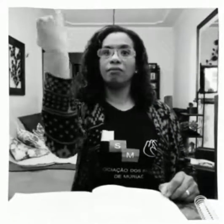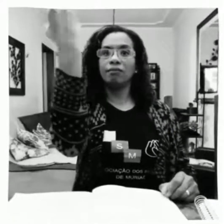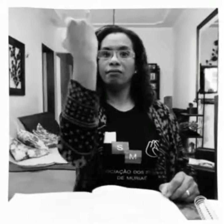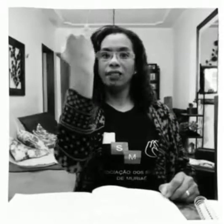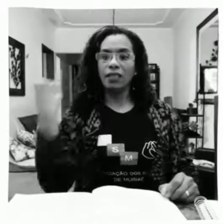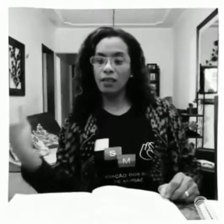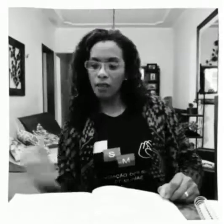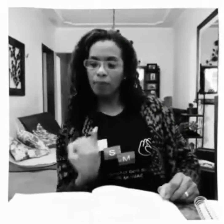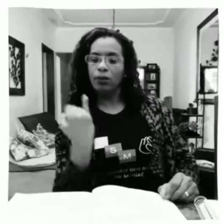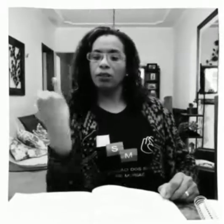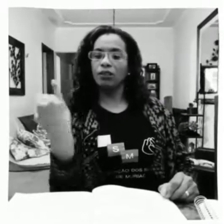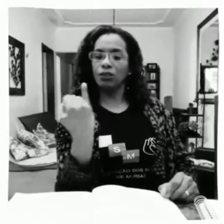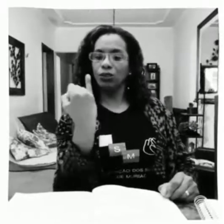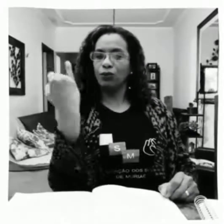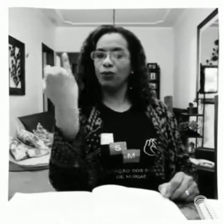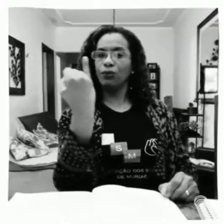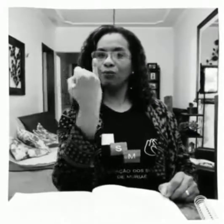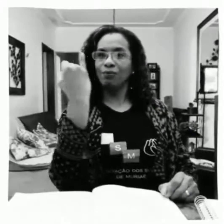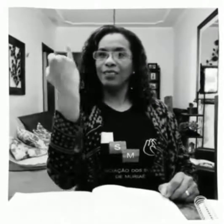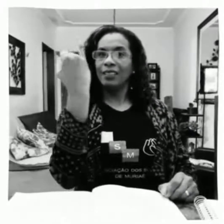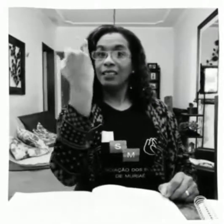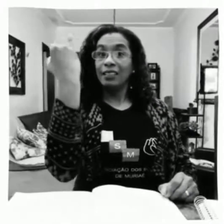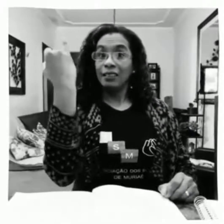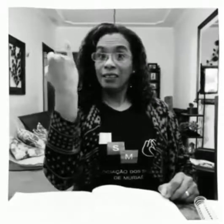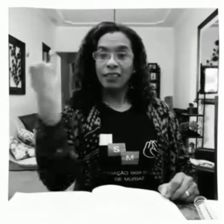ó. Importante, viu?